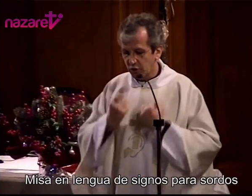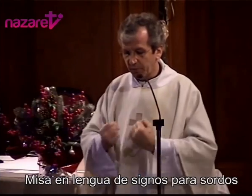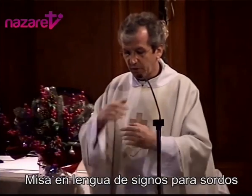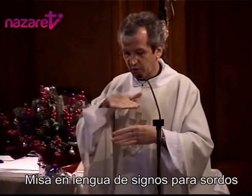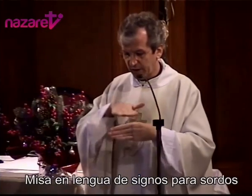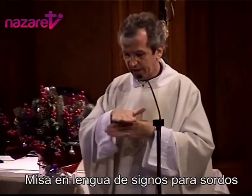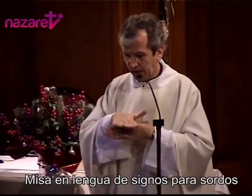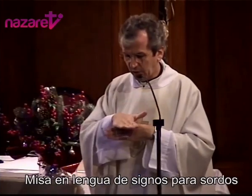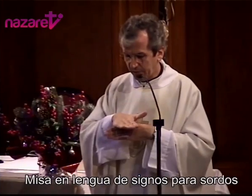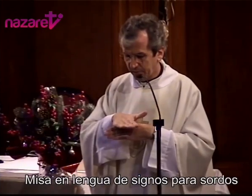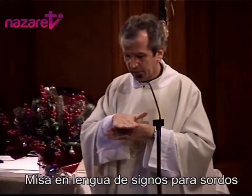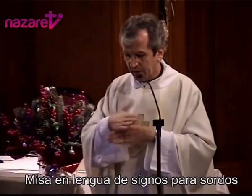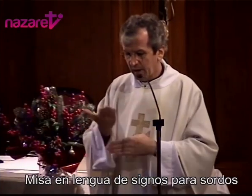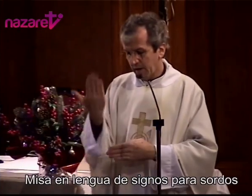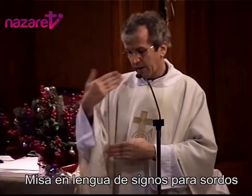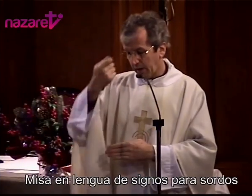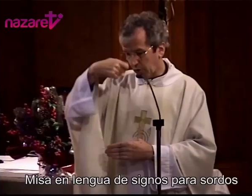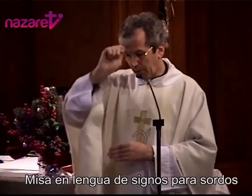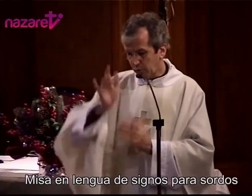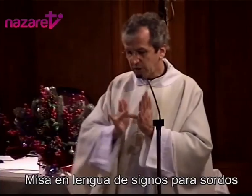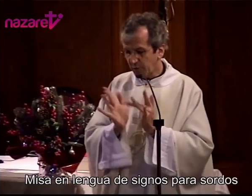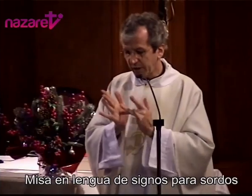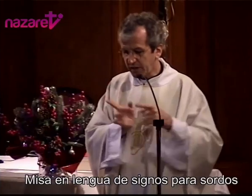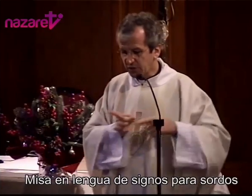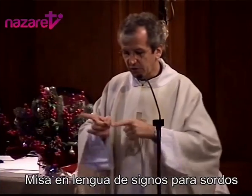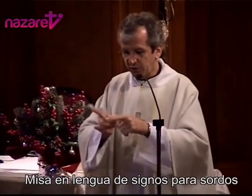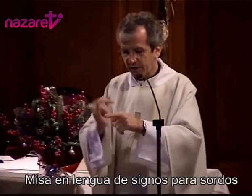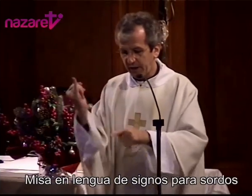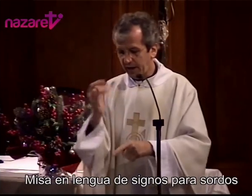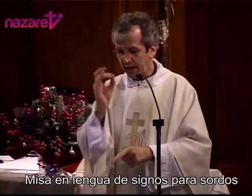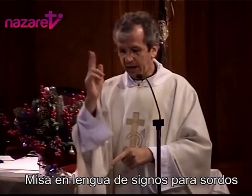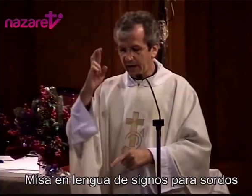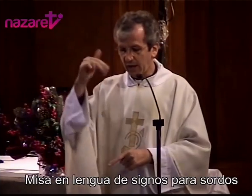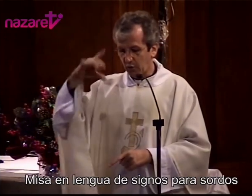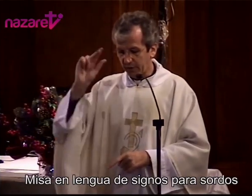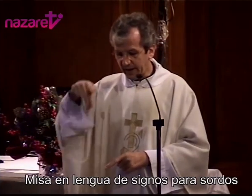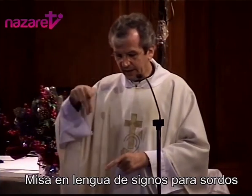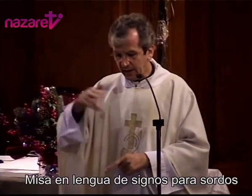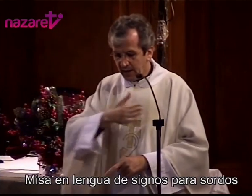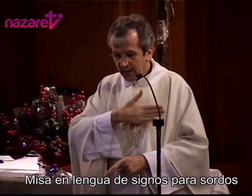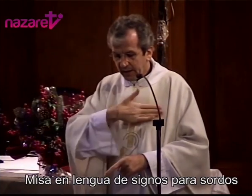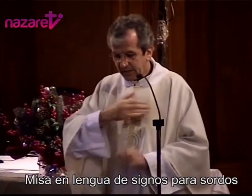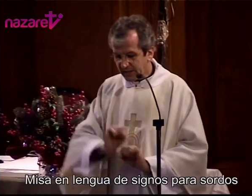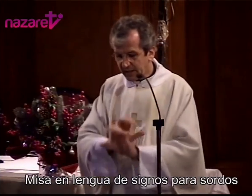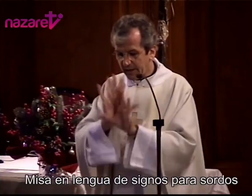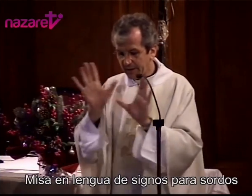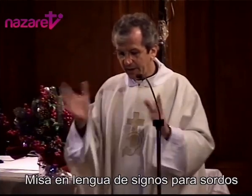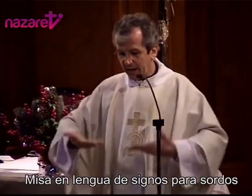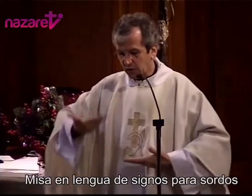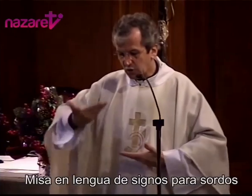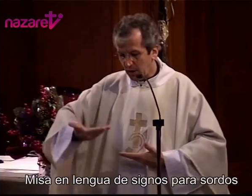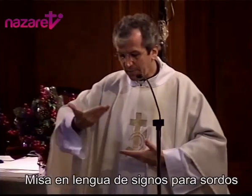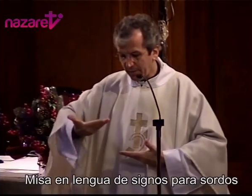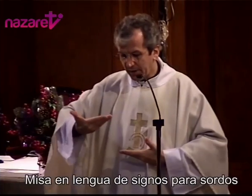Dios Todopoderoso y Eterno, que con el bautismo de Cristo en el Jordán quisiste